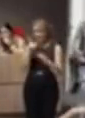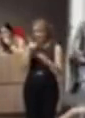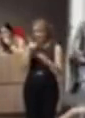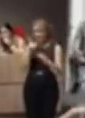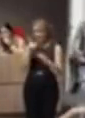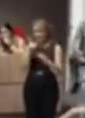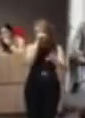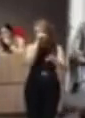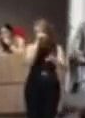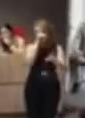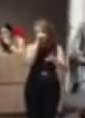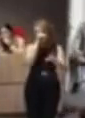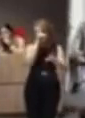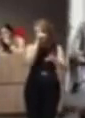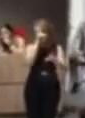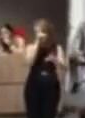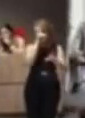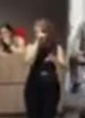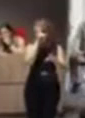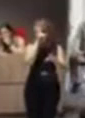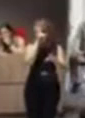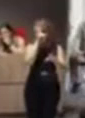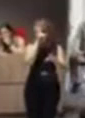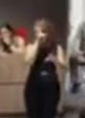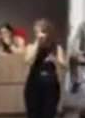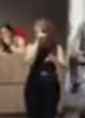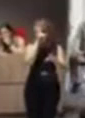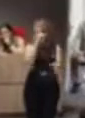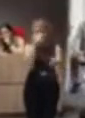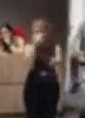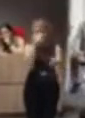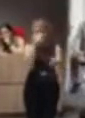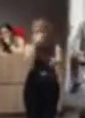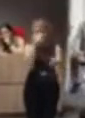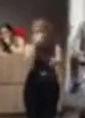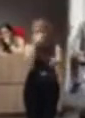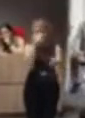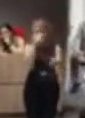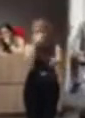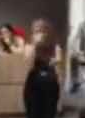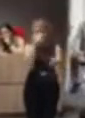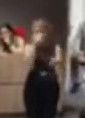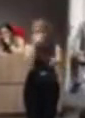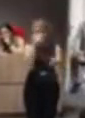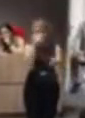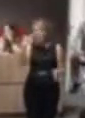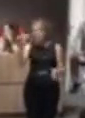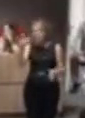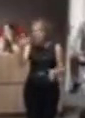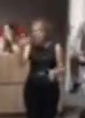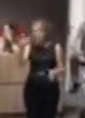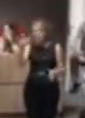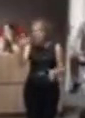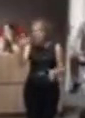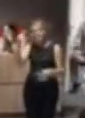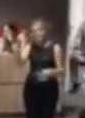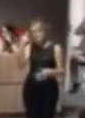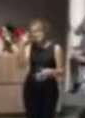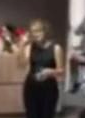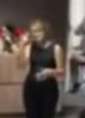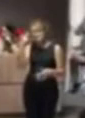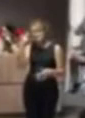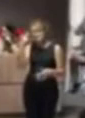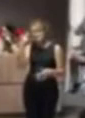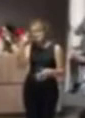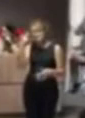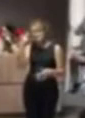com característica asilar não é desassistir, porque as pessoas já estão desassistidas lá dentro. Ponto um. Outro discurso que a gente tem que enfrentar é no